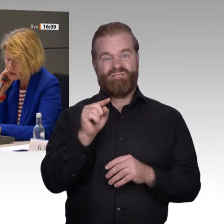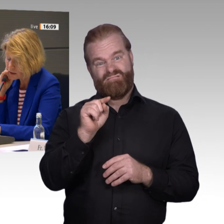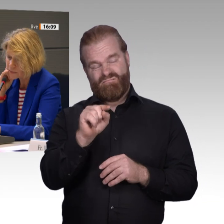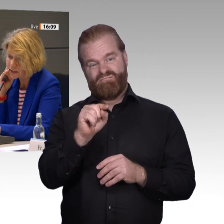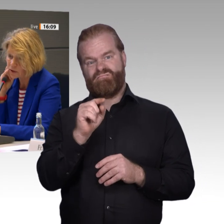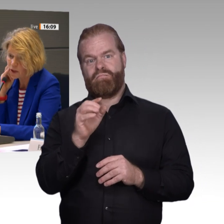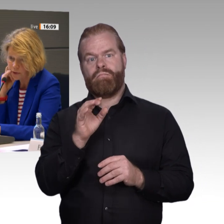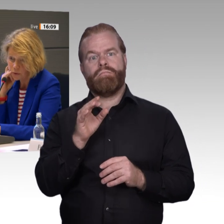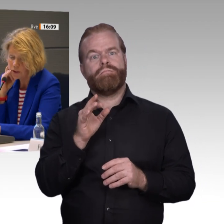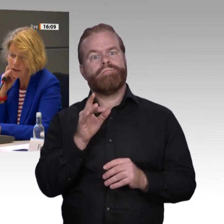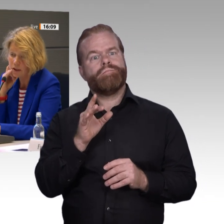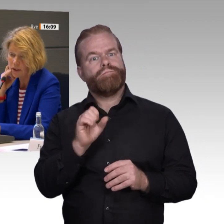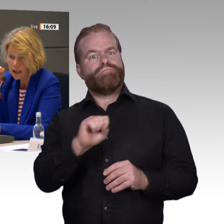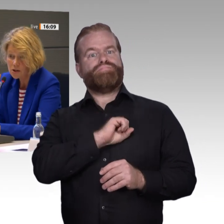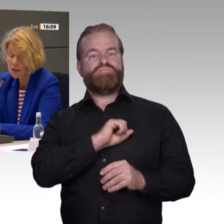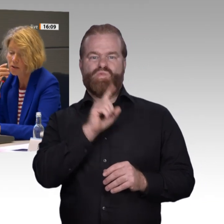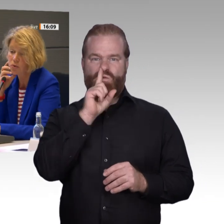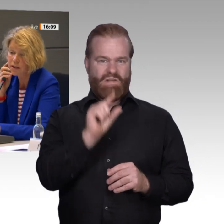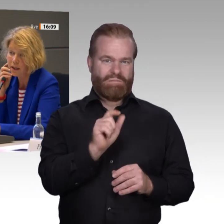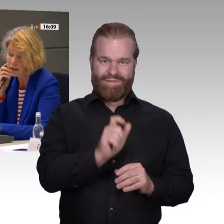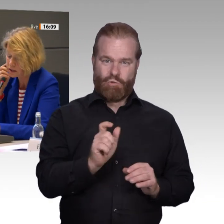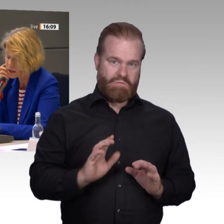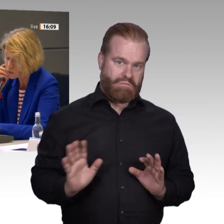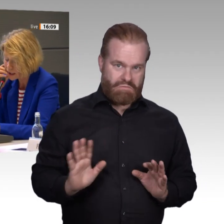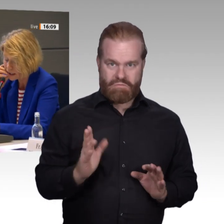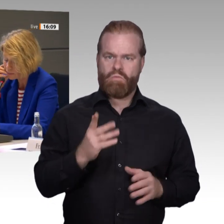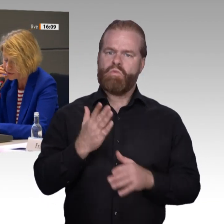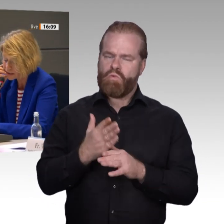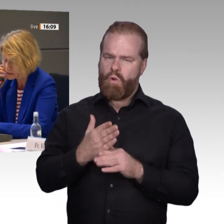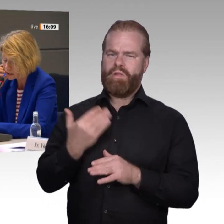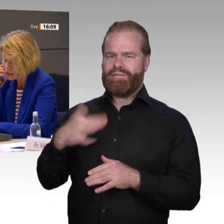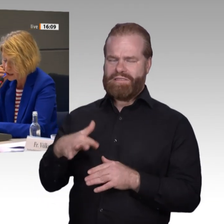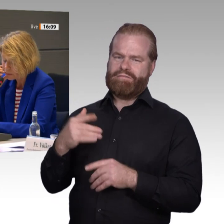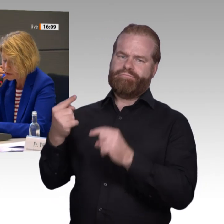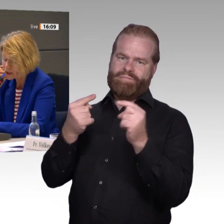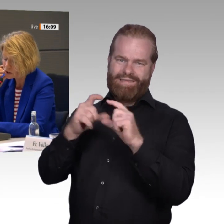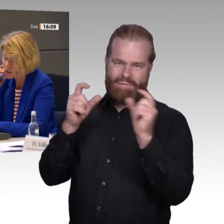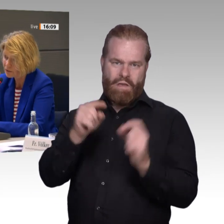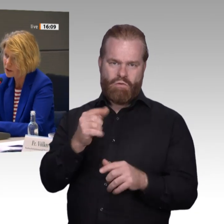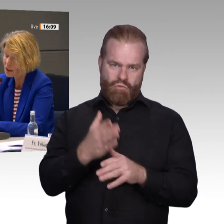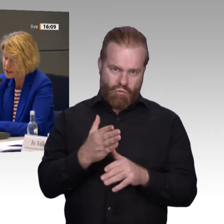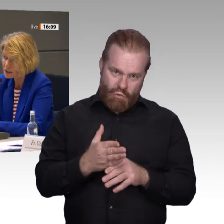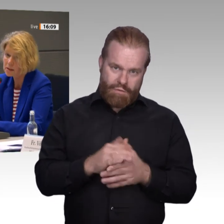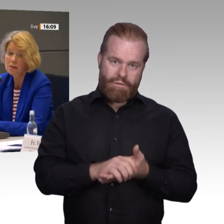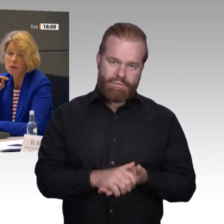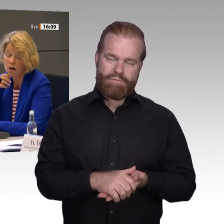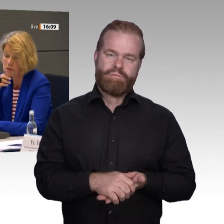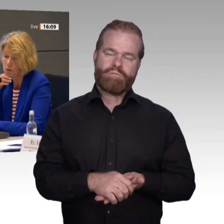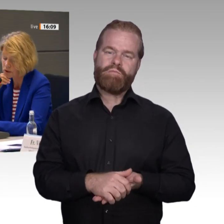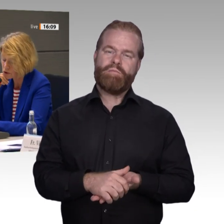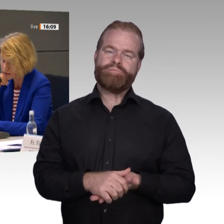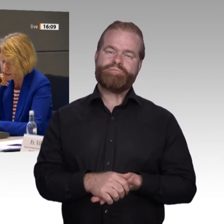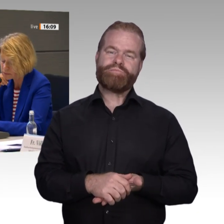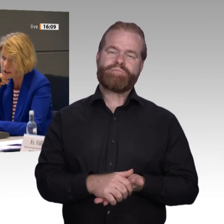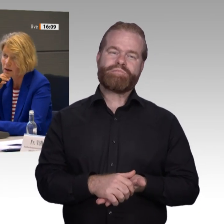ist, dass zum Beispiel die Jugendliche im Reha-Status gar nicht den Zugang haben werden. Aber vielleicht noch zu erwähnen, ergänzend zu den